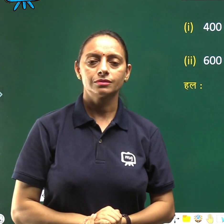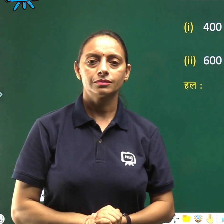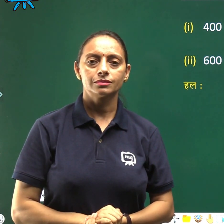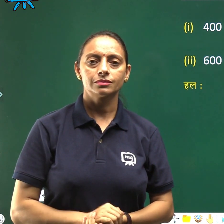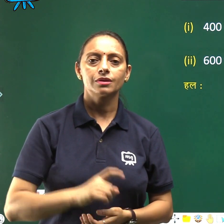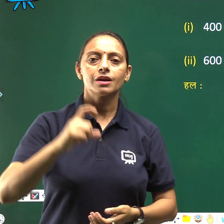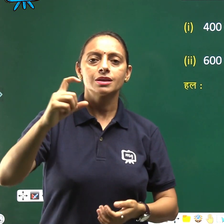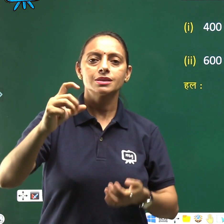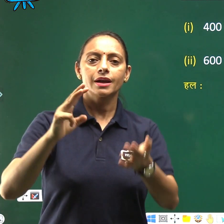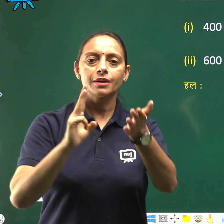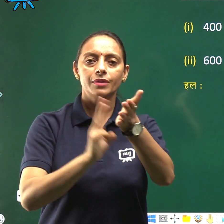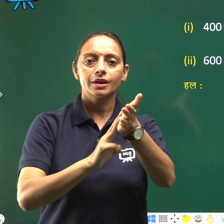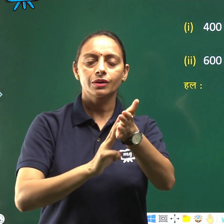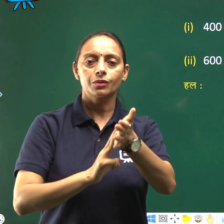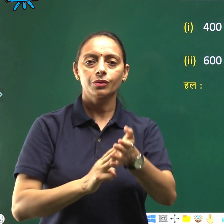सेंटीमीटर को